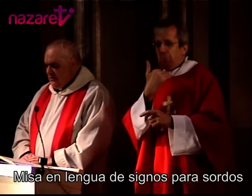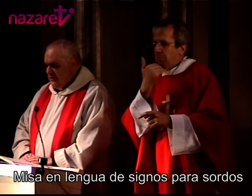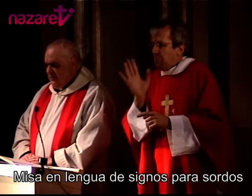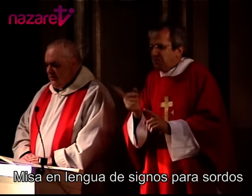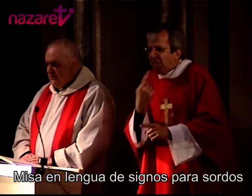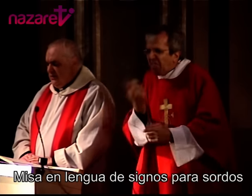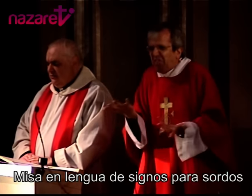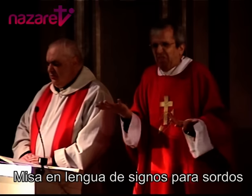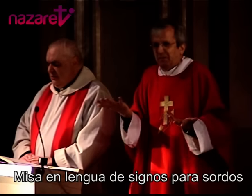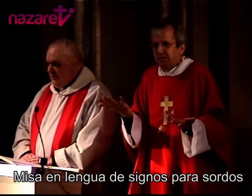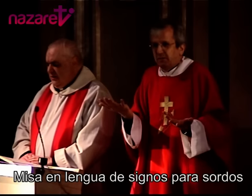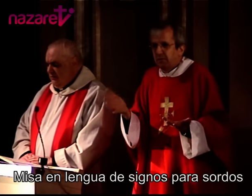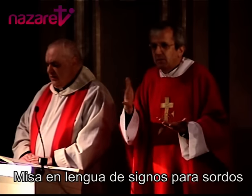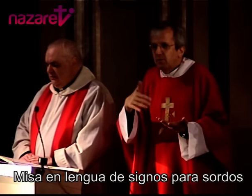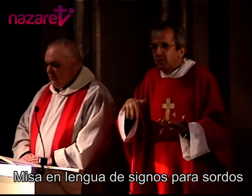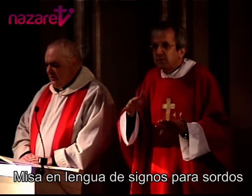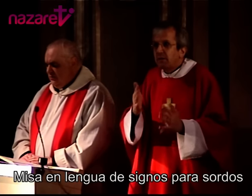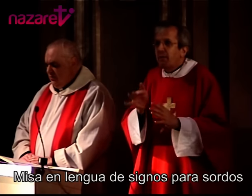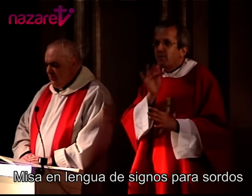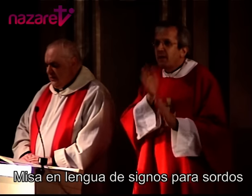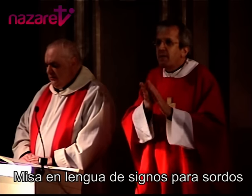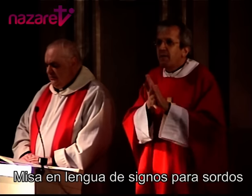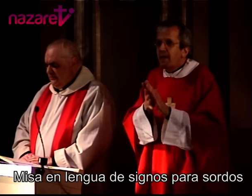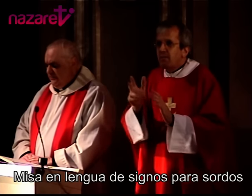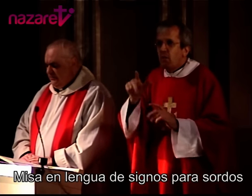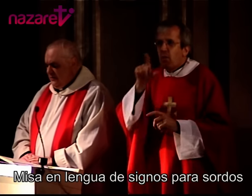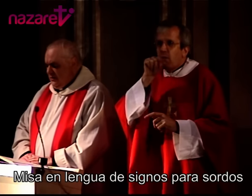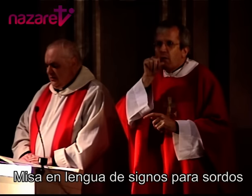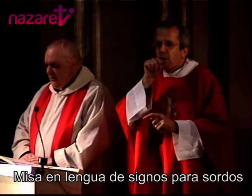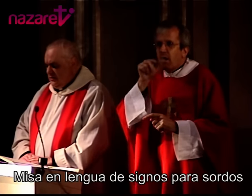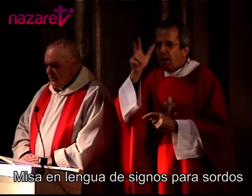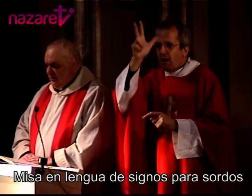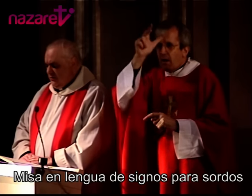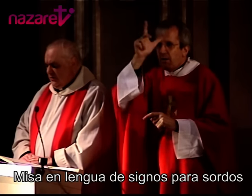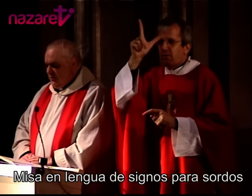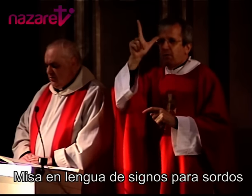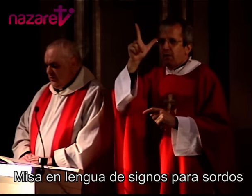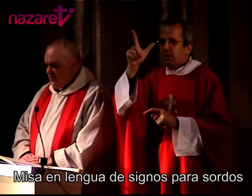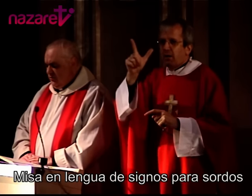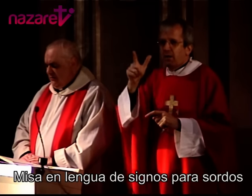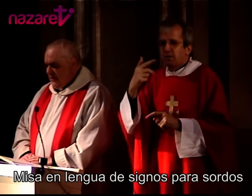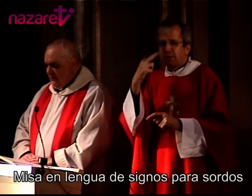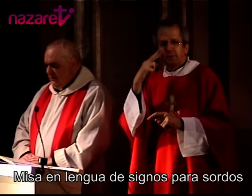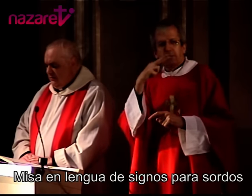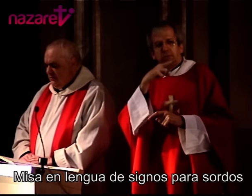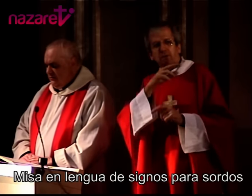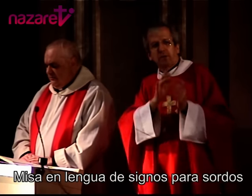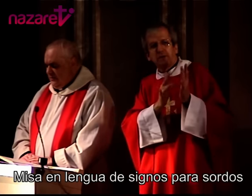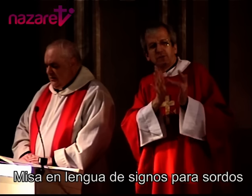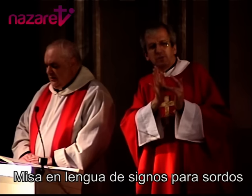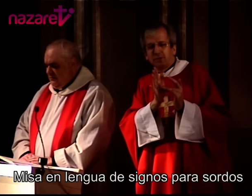Y enseguida, estando todavía él hablando, cantó un gallo. El Señor, volviéndose, le echó una mirada a